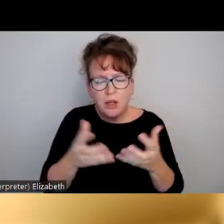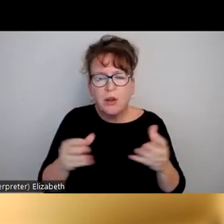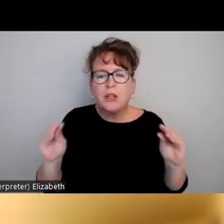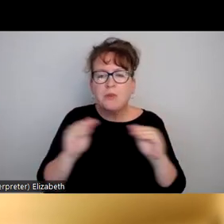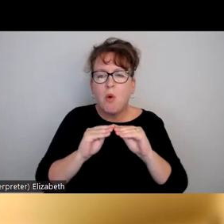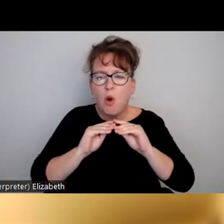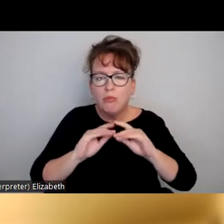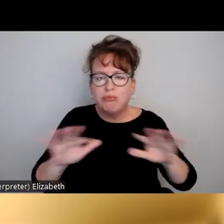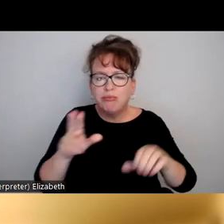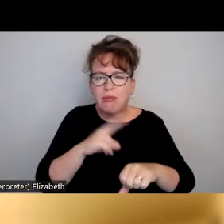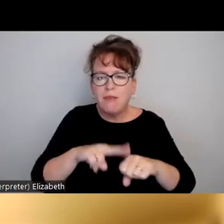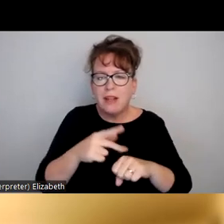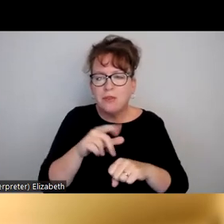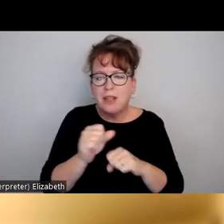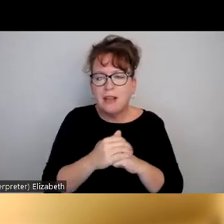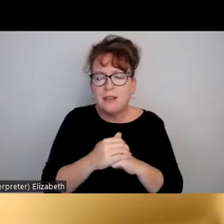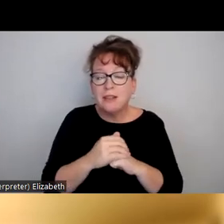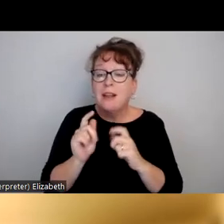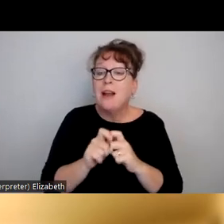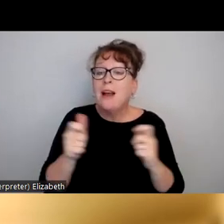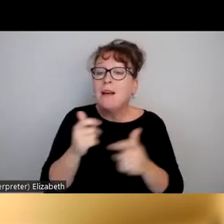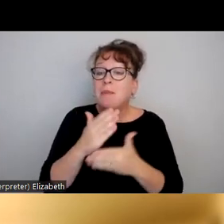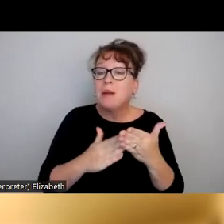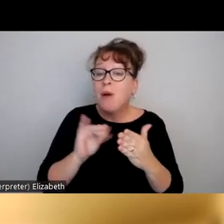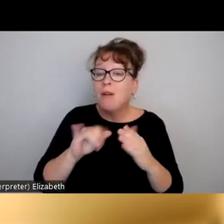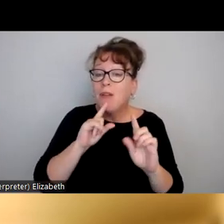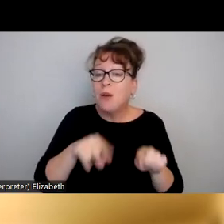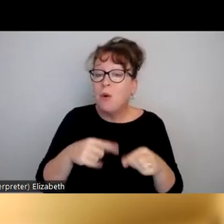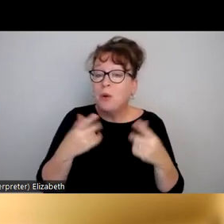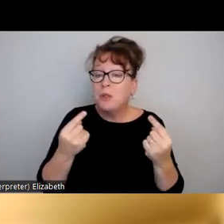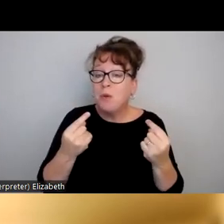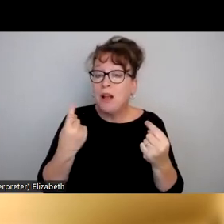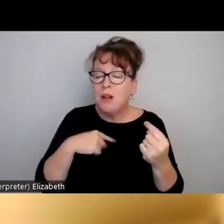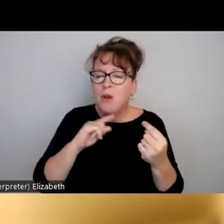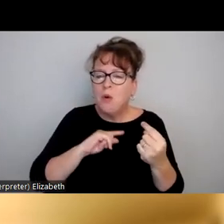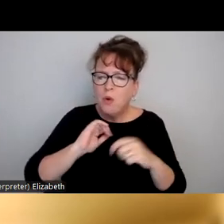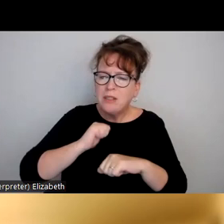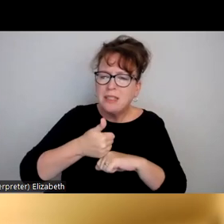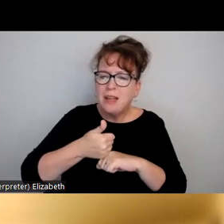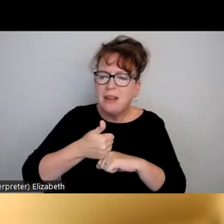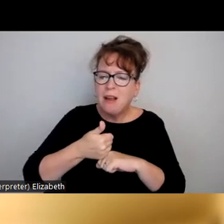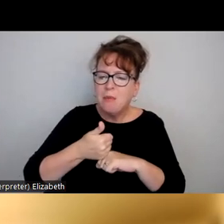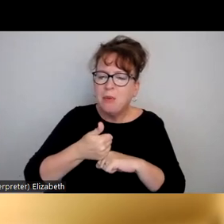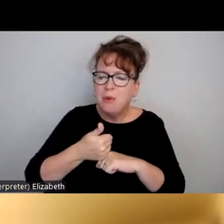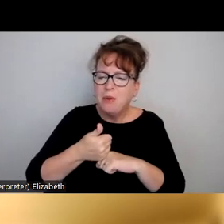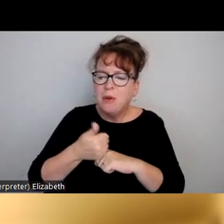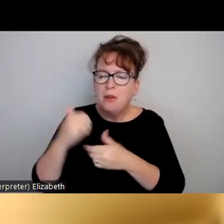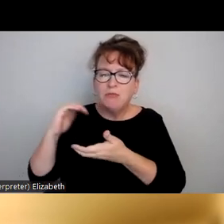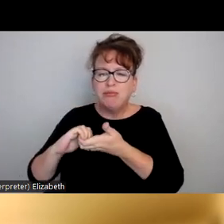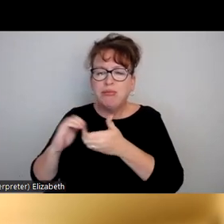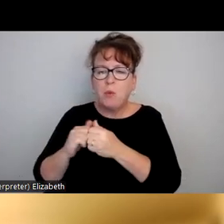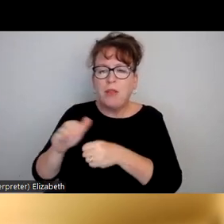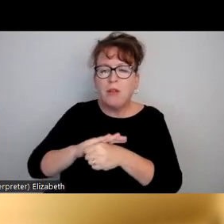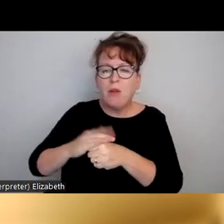de gas una parte grande de la orden eh que es a las